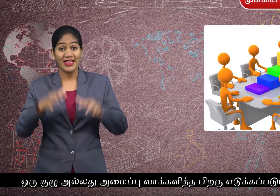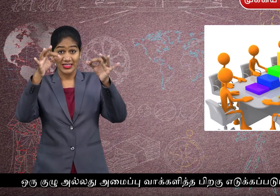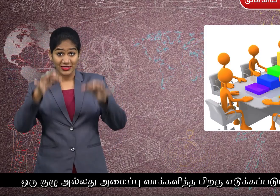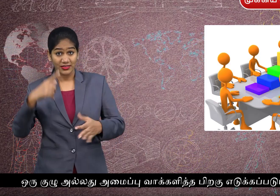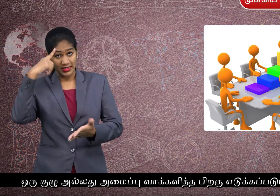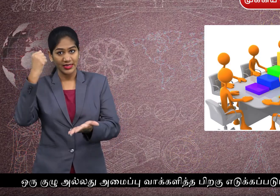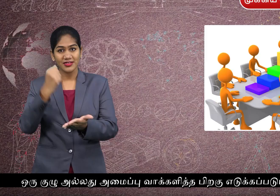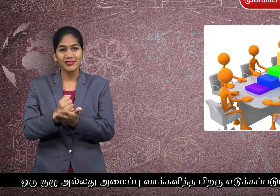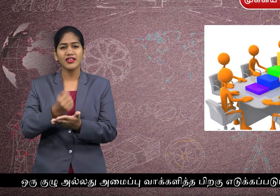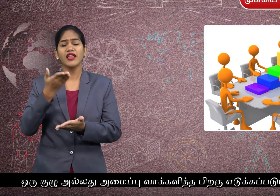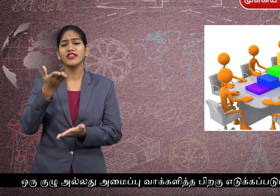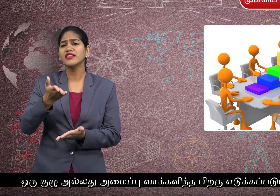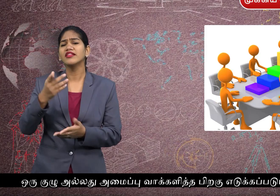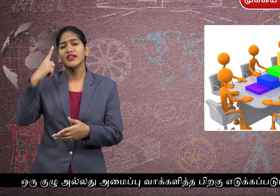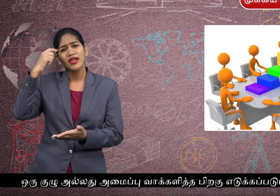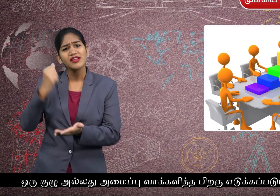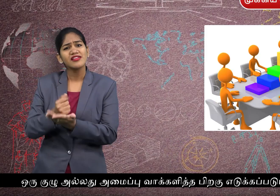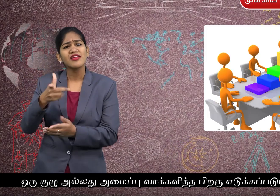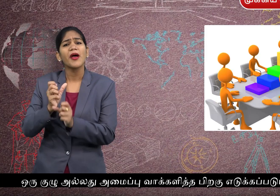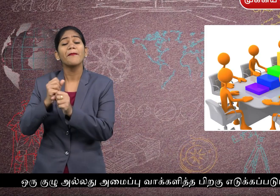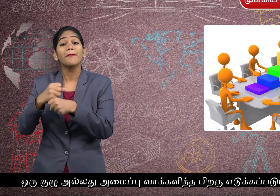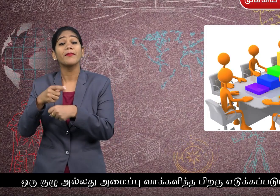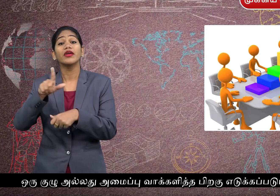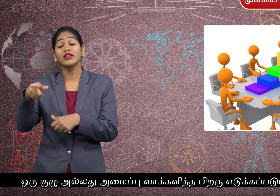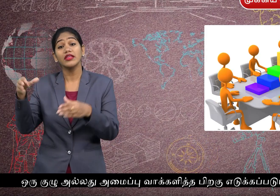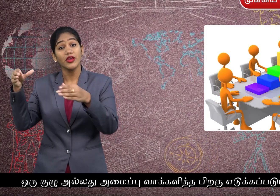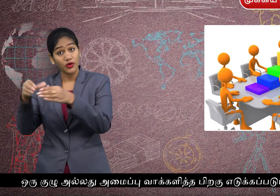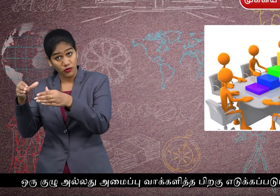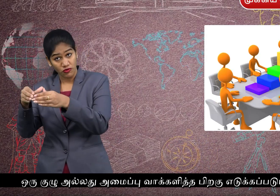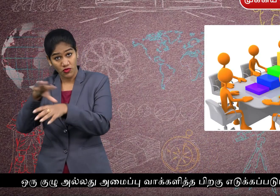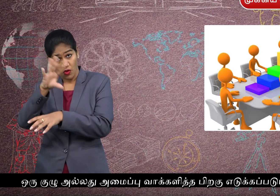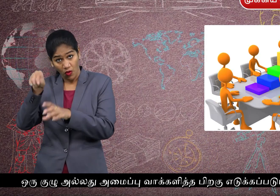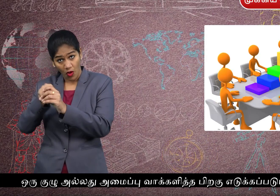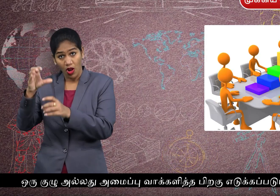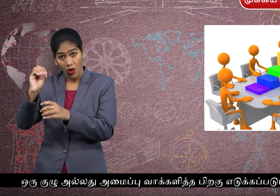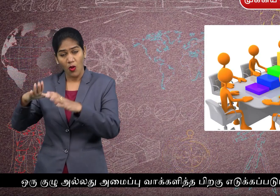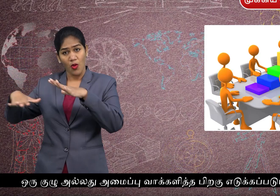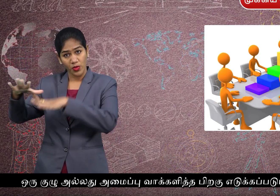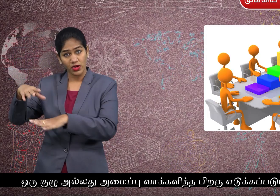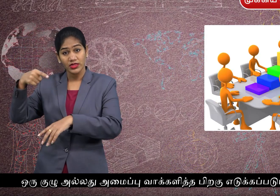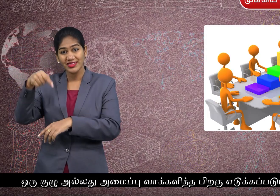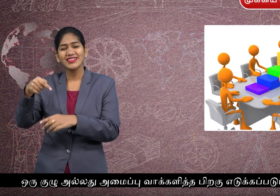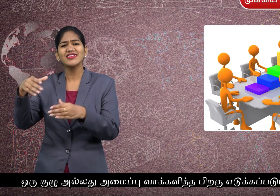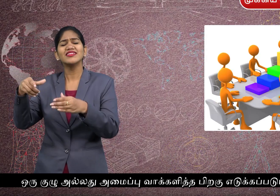ஒரு குழு அல்லது அமைப்பு வாக்களித்த பிறகு எடுக்கப்படும் அதிகாரப்பூர்வ முடிவு.